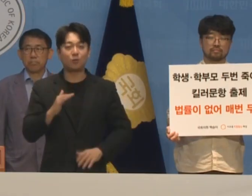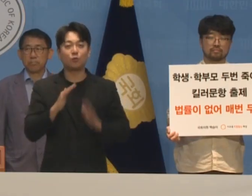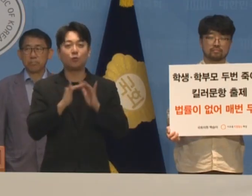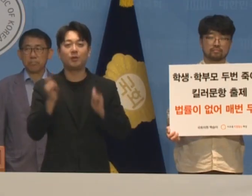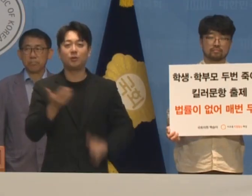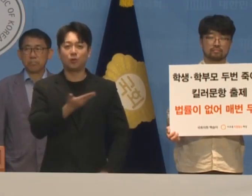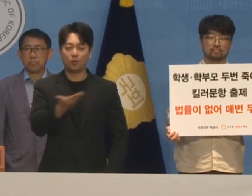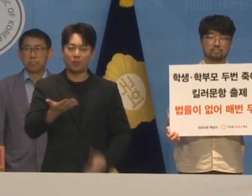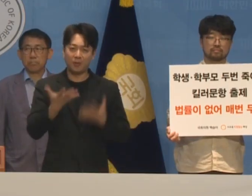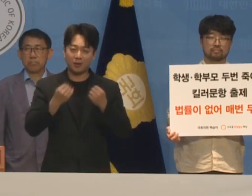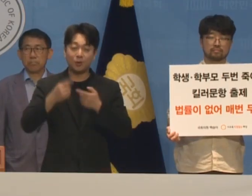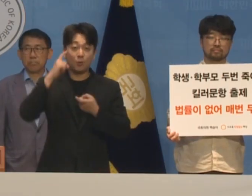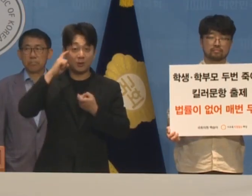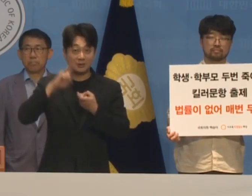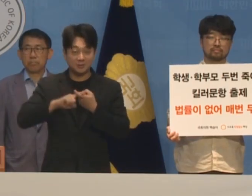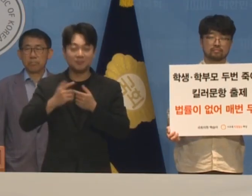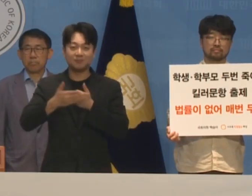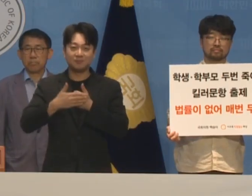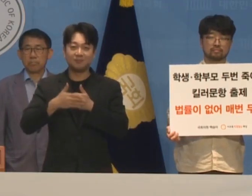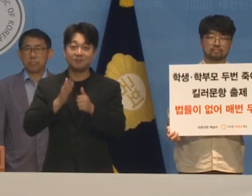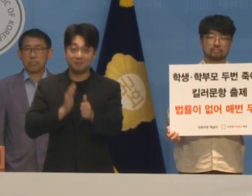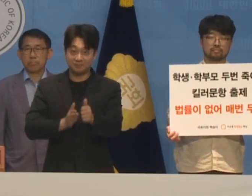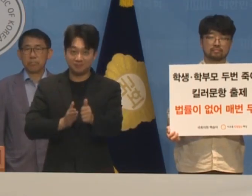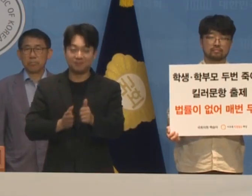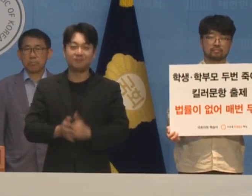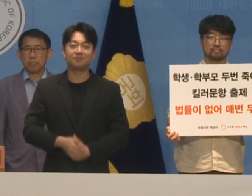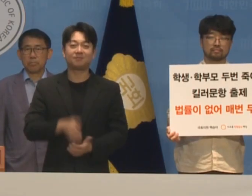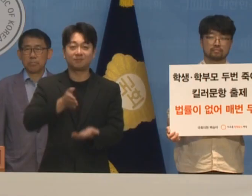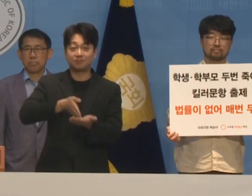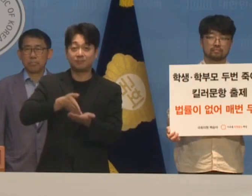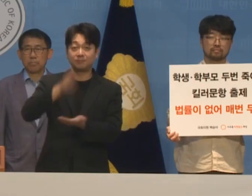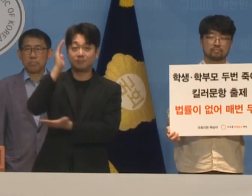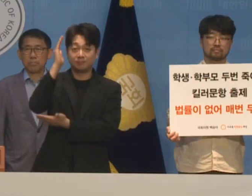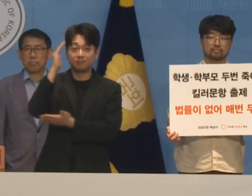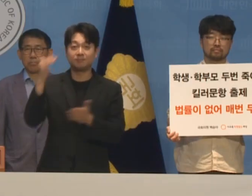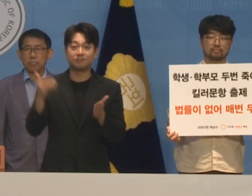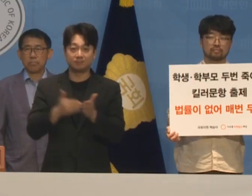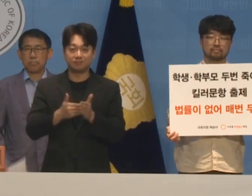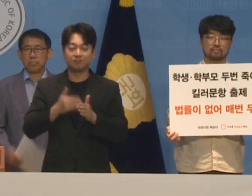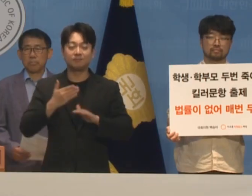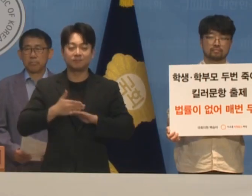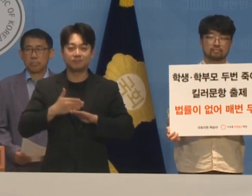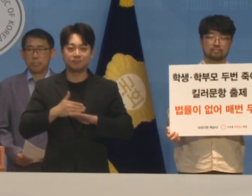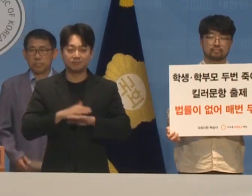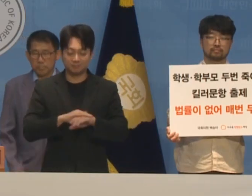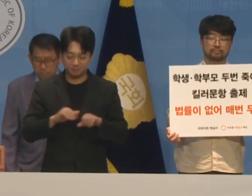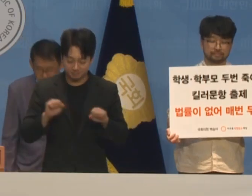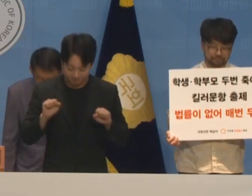관심과 지지 부탁드립니다. 이상으로 기자회견을 마치겠습니다. 감사합니다.